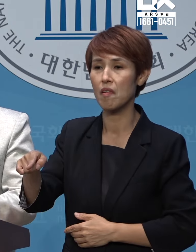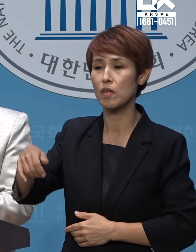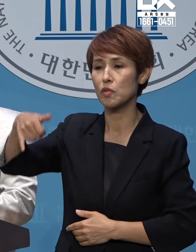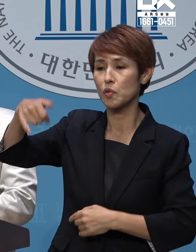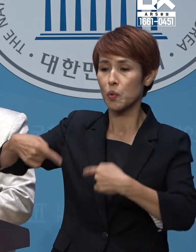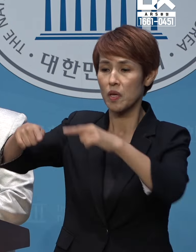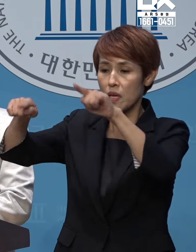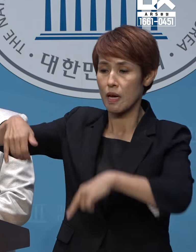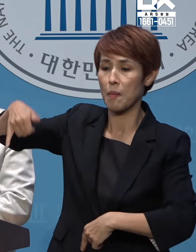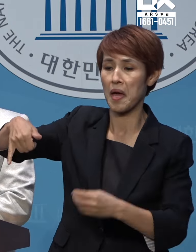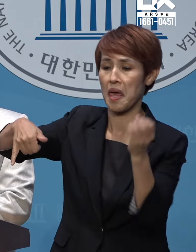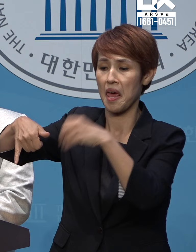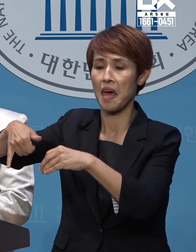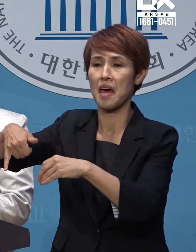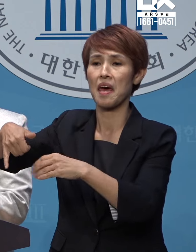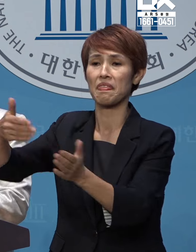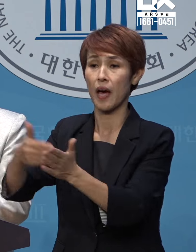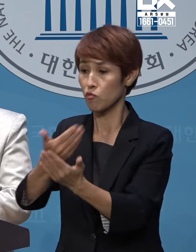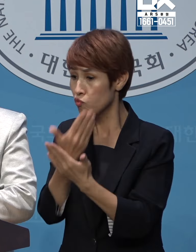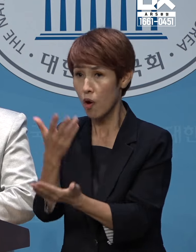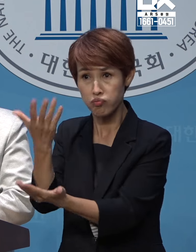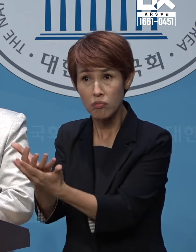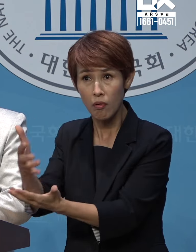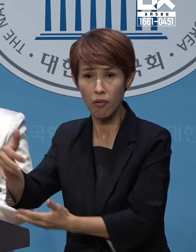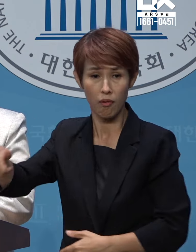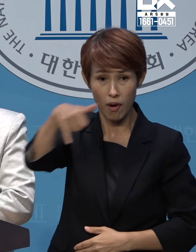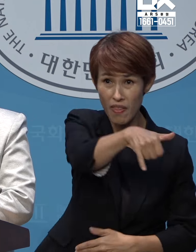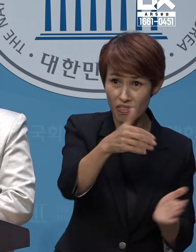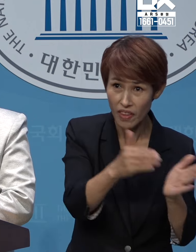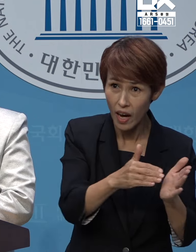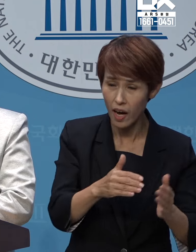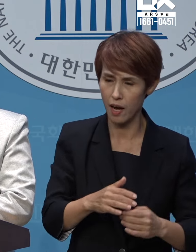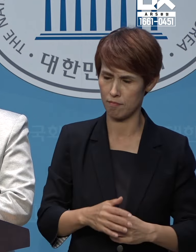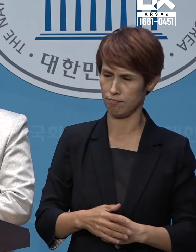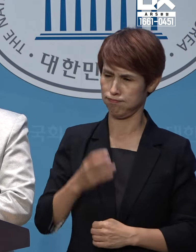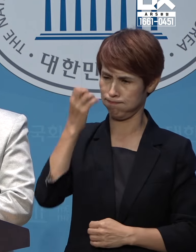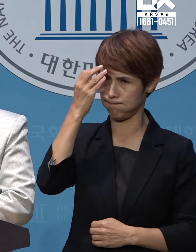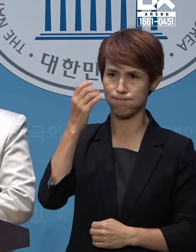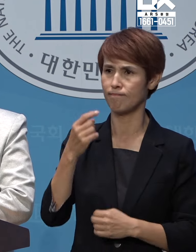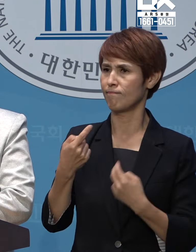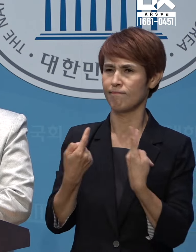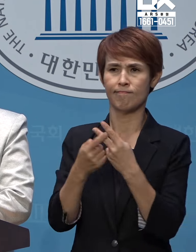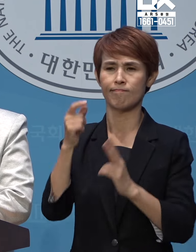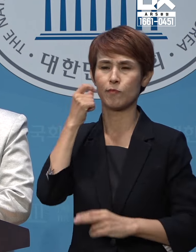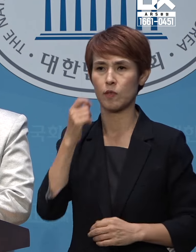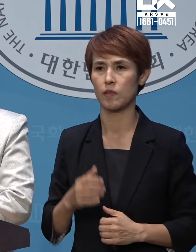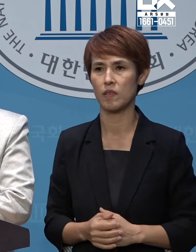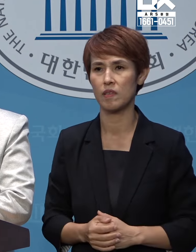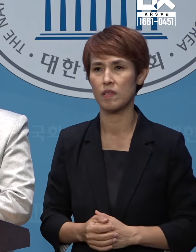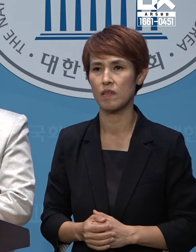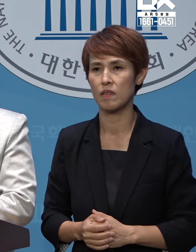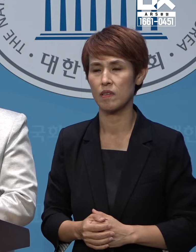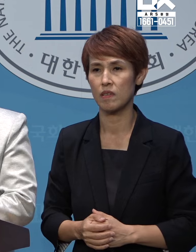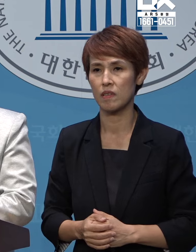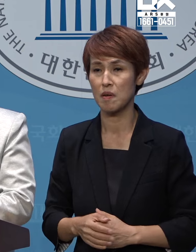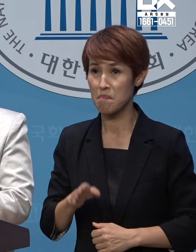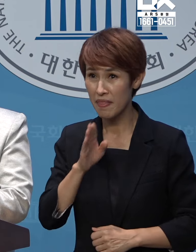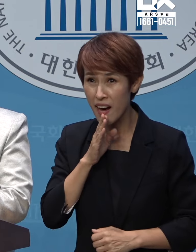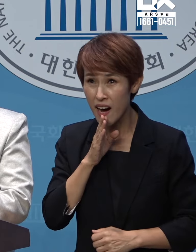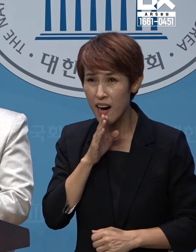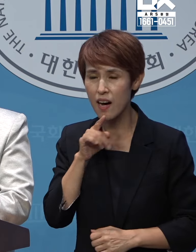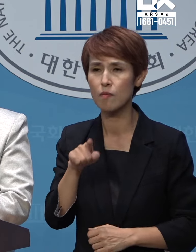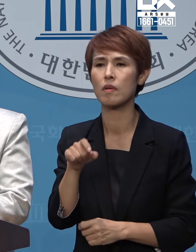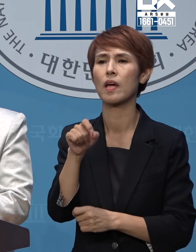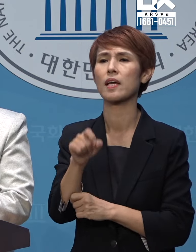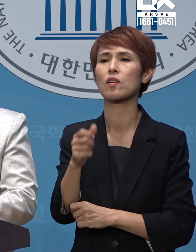말이 맞다고 하면 반드시 그 행정관은 어 국가 기밀 루제로 처벌을